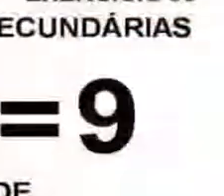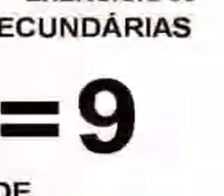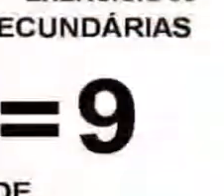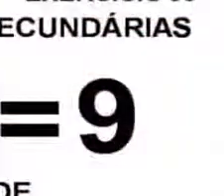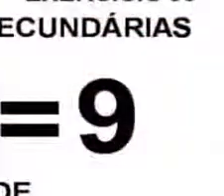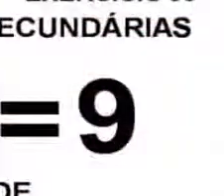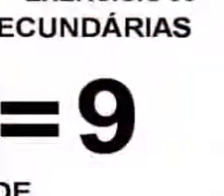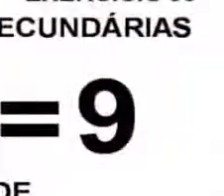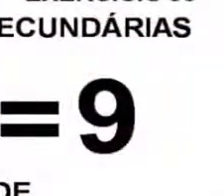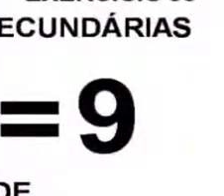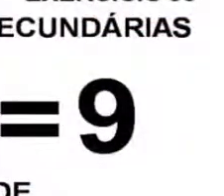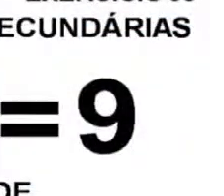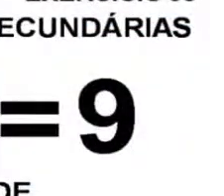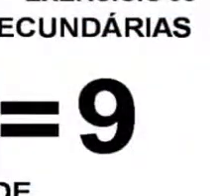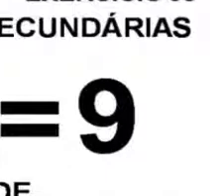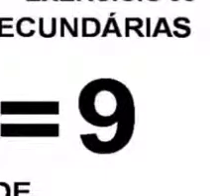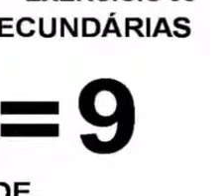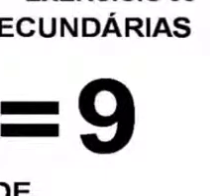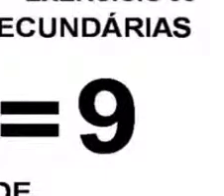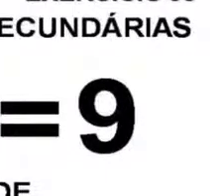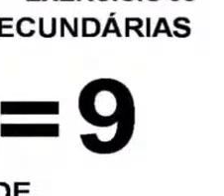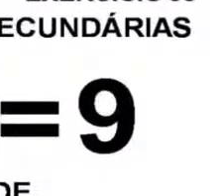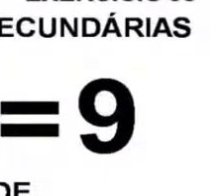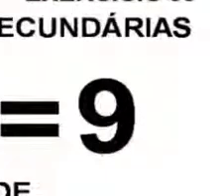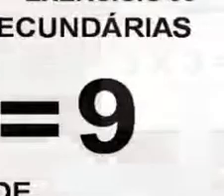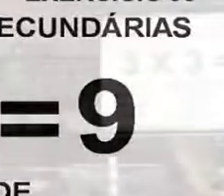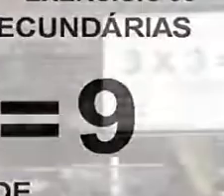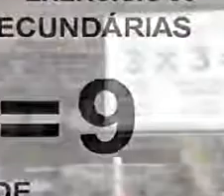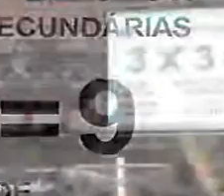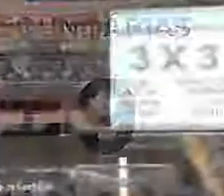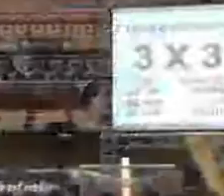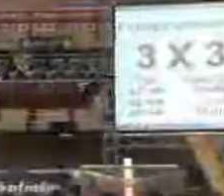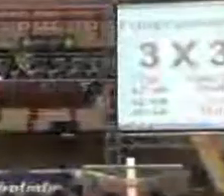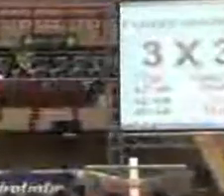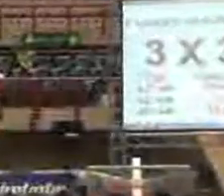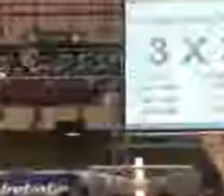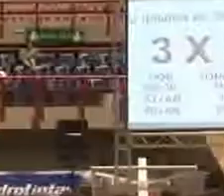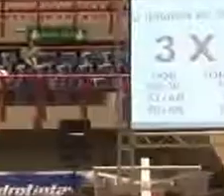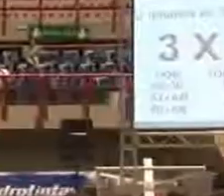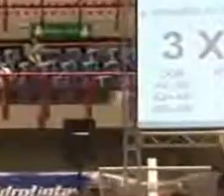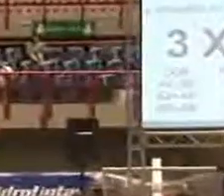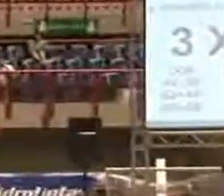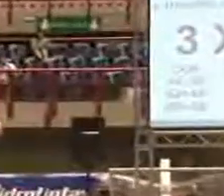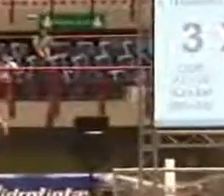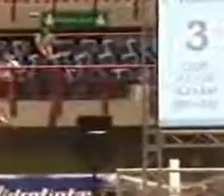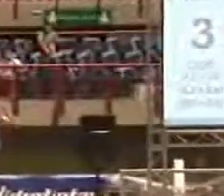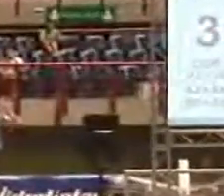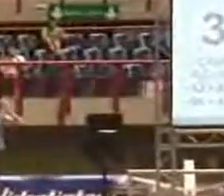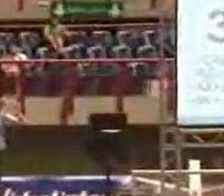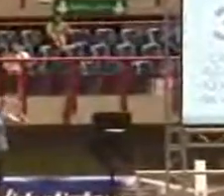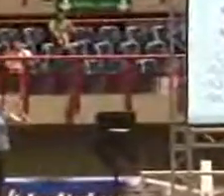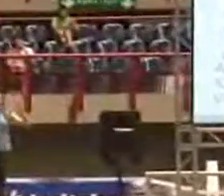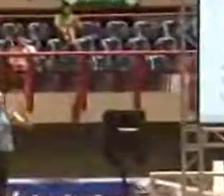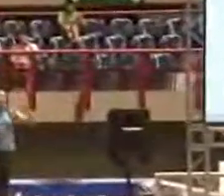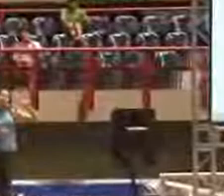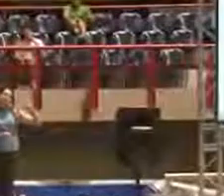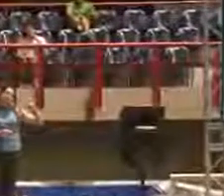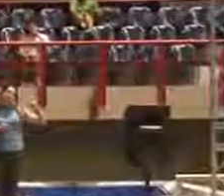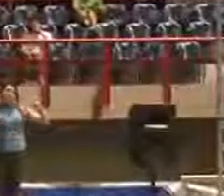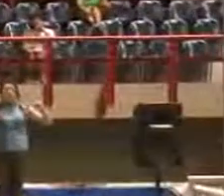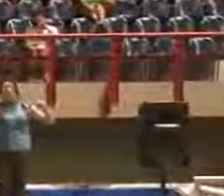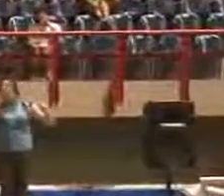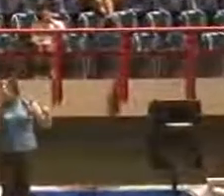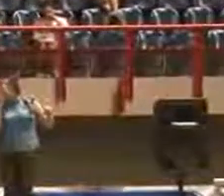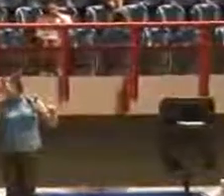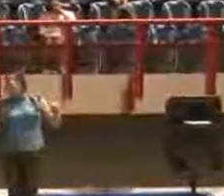vai dar mais quanto? 9. Então com as cores primárias, 9. Com as cores secundárias mais 9, já dá